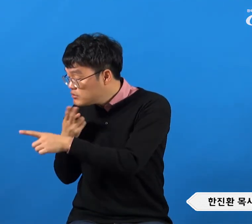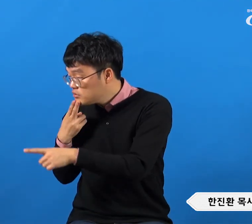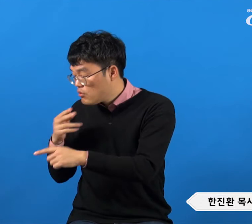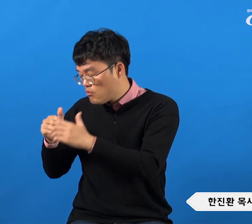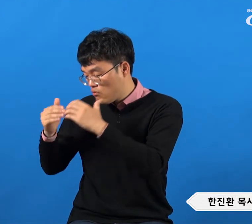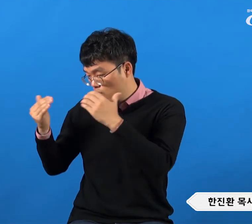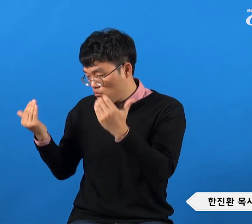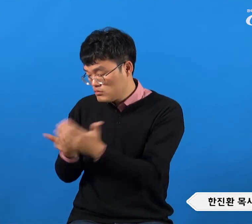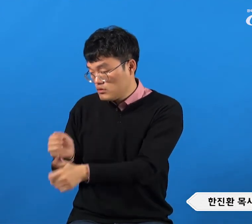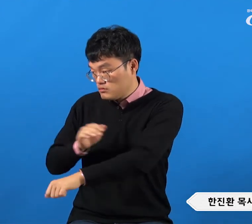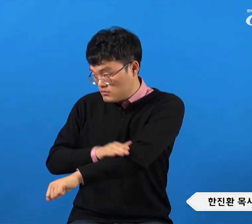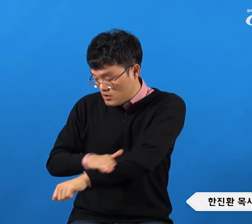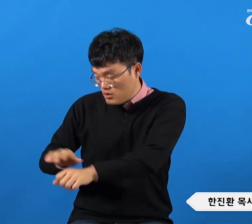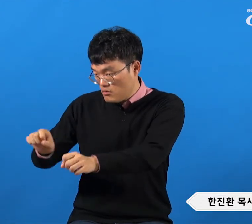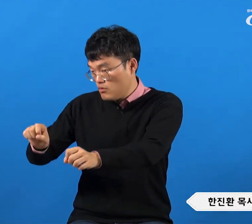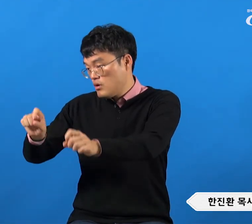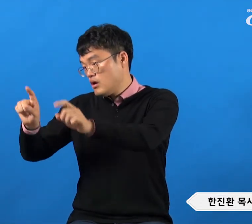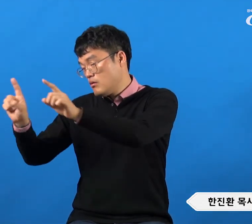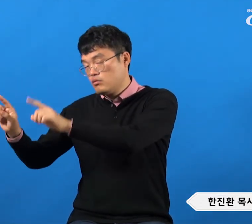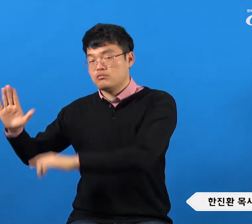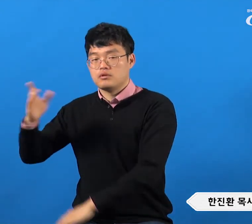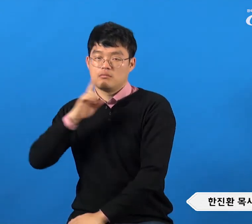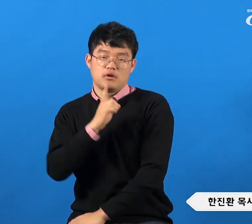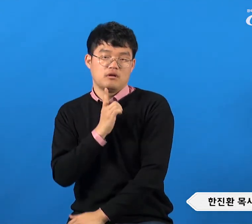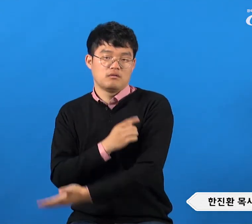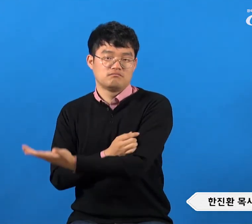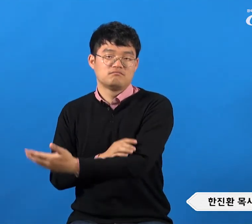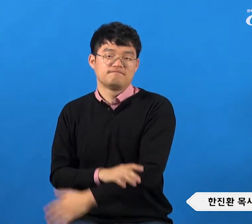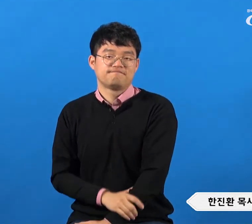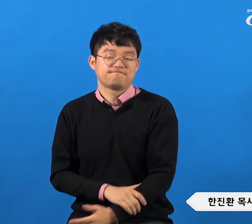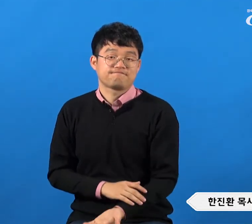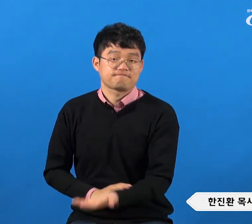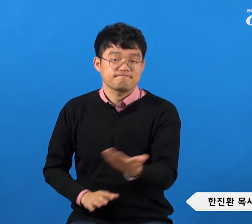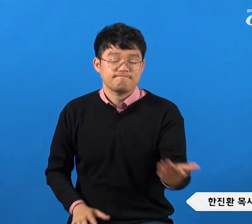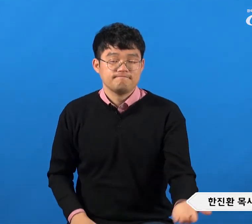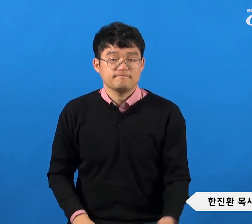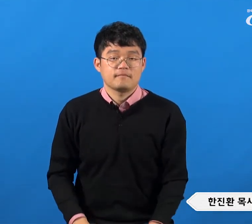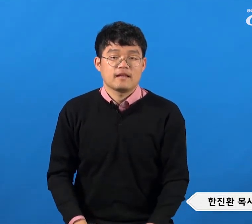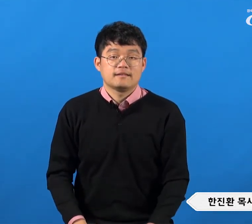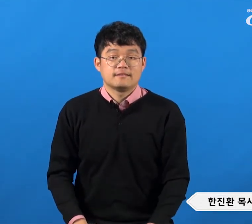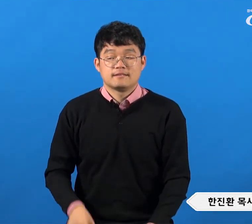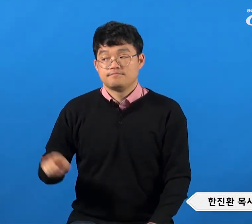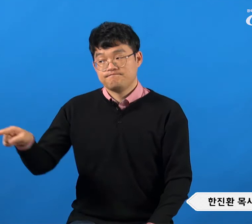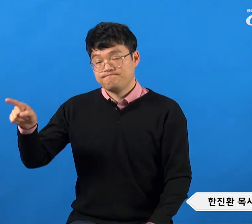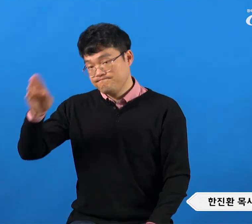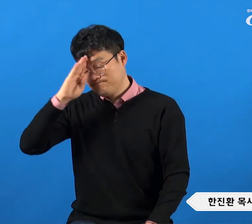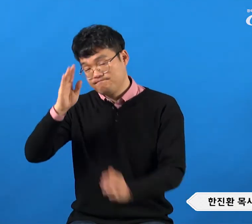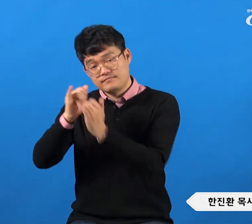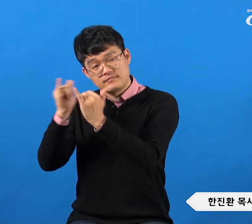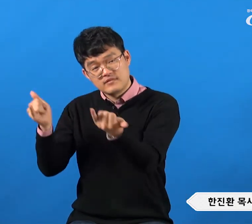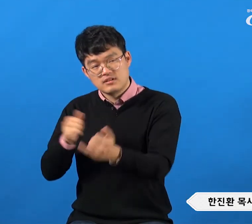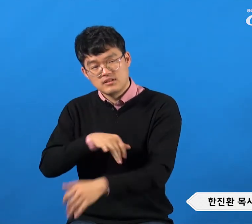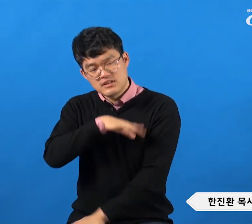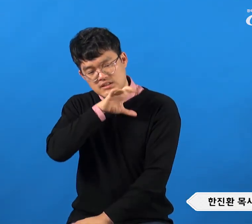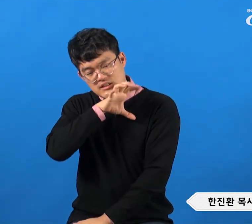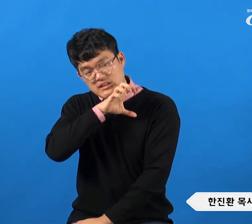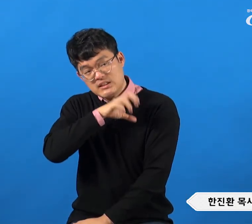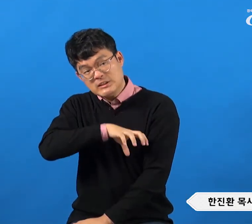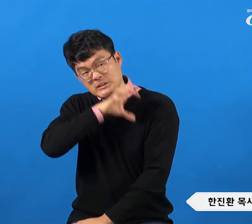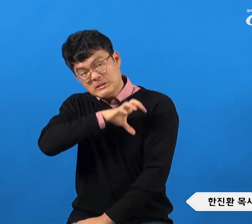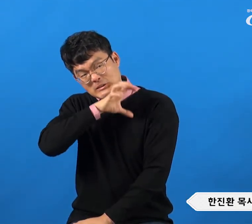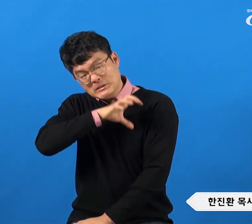그냥 온전하게 잘 회복이 됐습니다. 여러분, 그 환자가